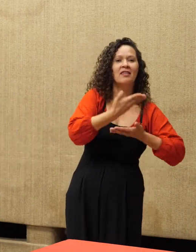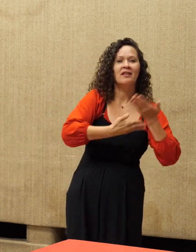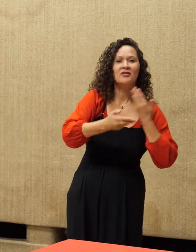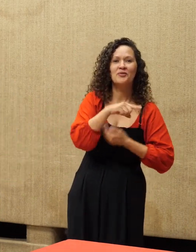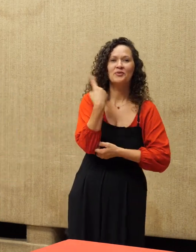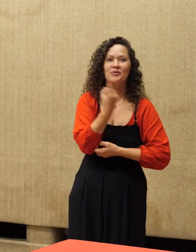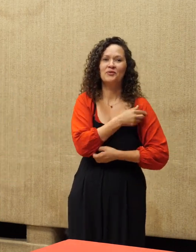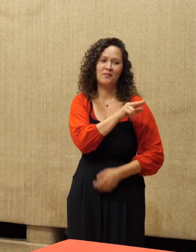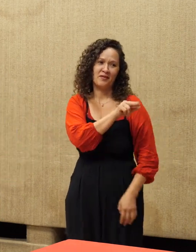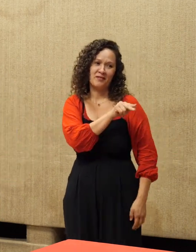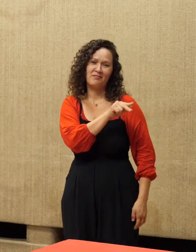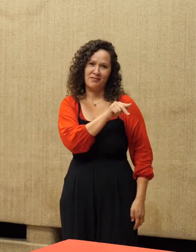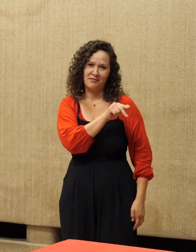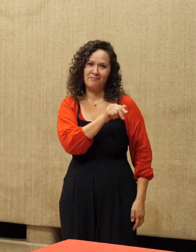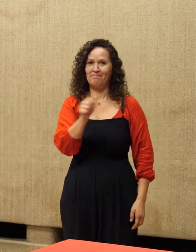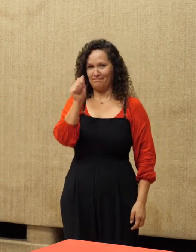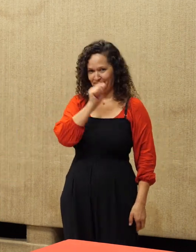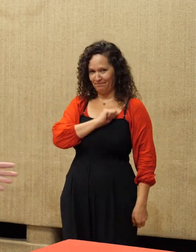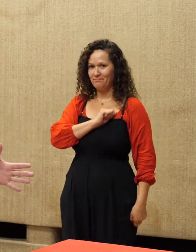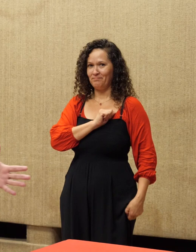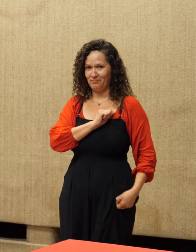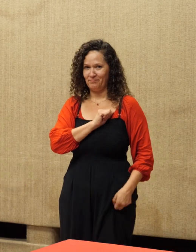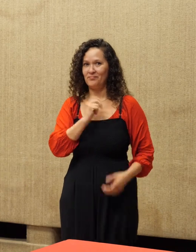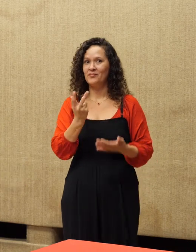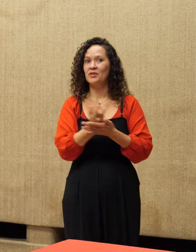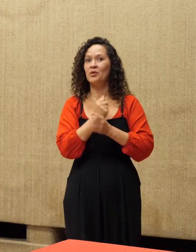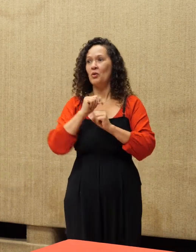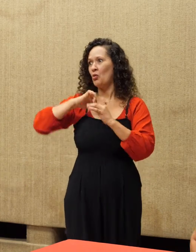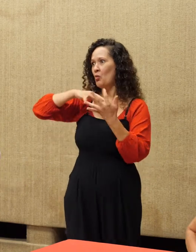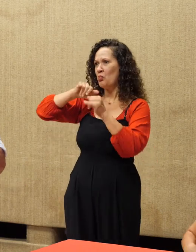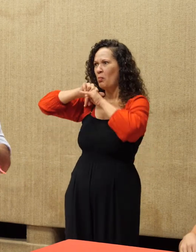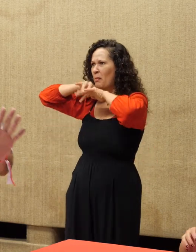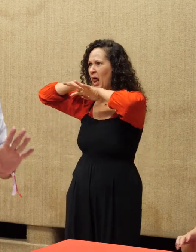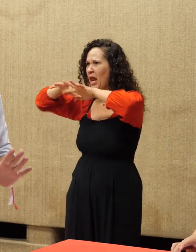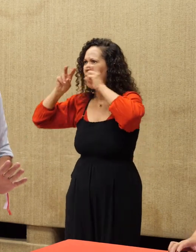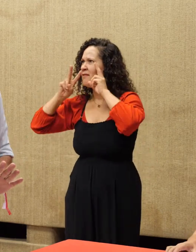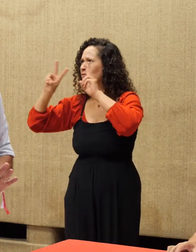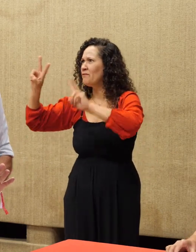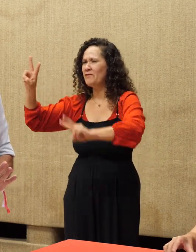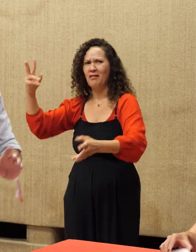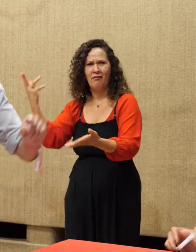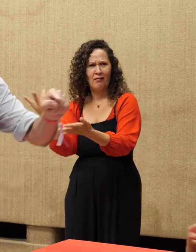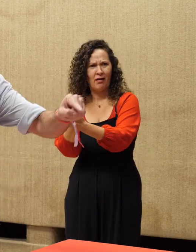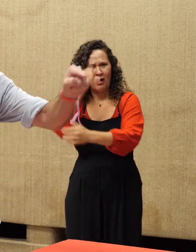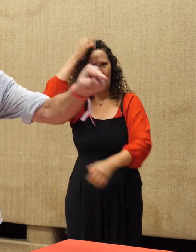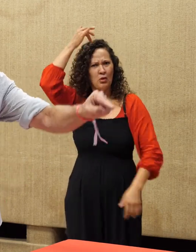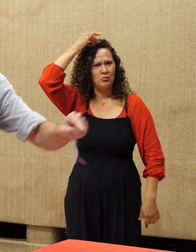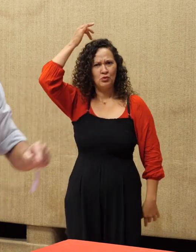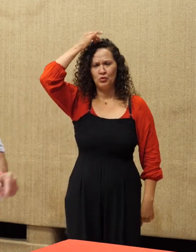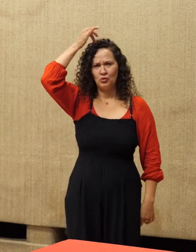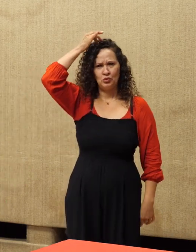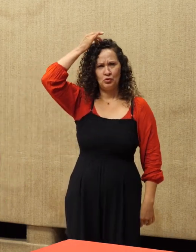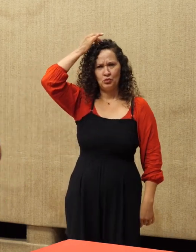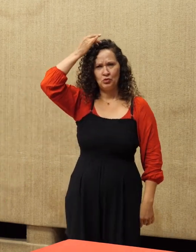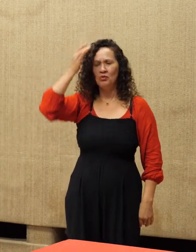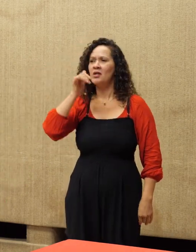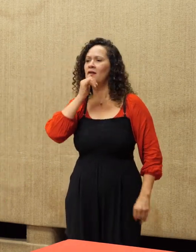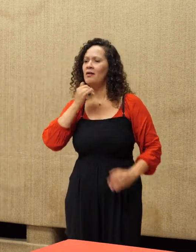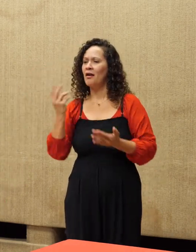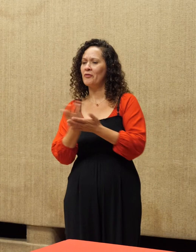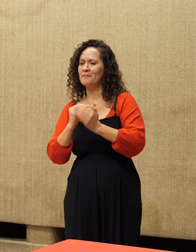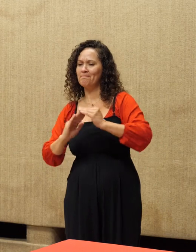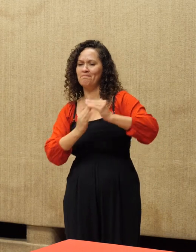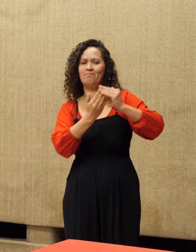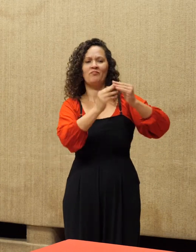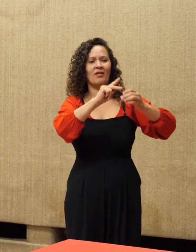tratou os nossos irmãos argentinos, que, portanto, foi para o mundo inteiro, né, aquele absurdo que eles fazem na favela, que fazem